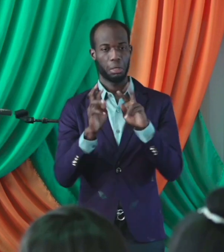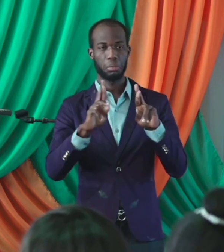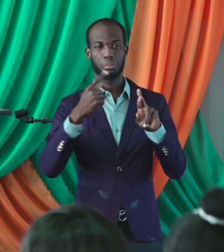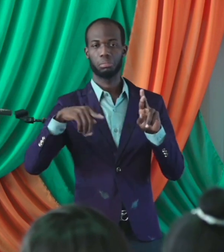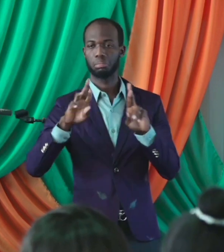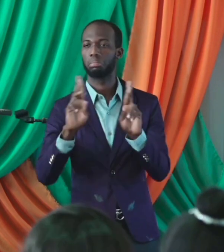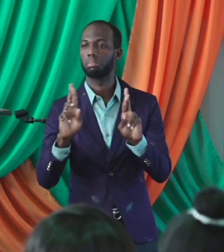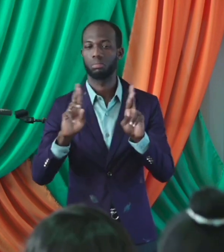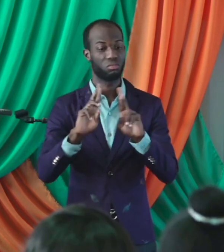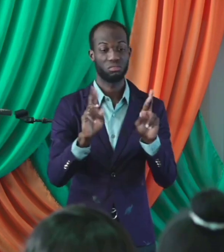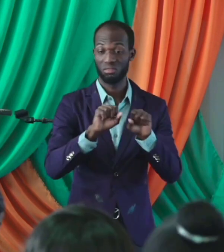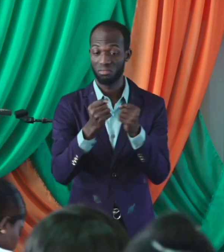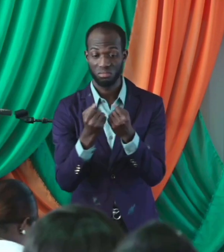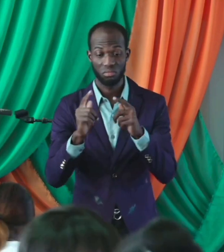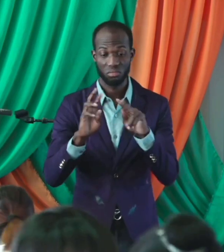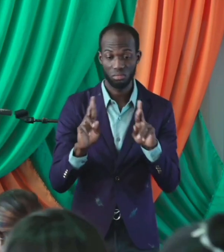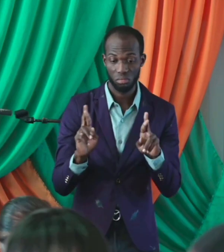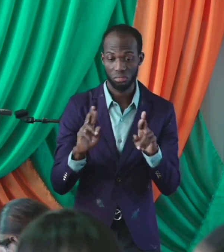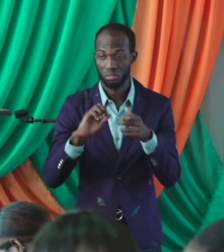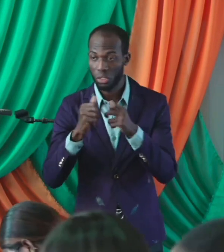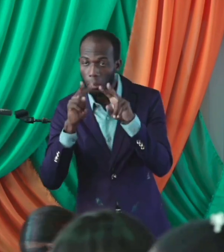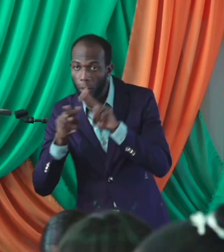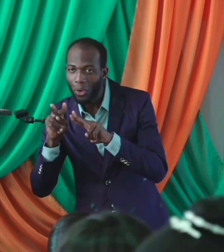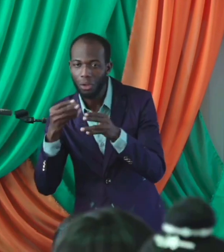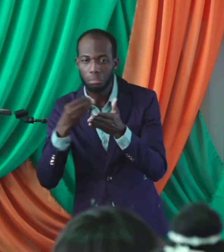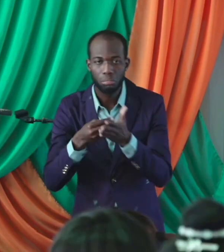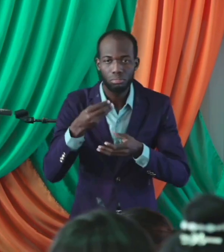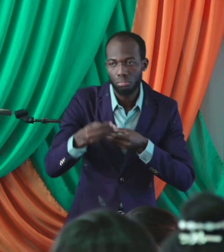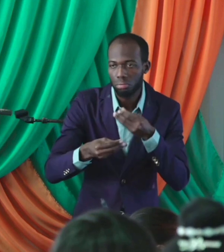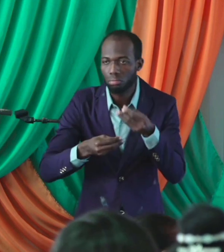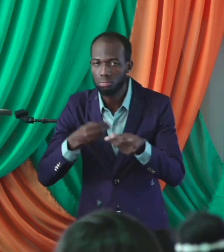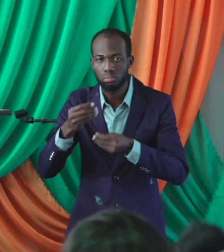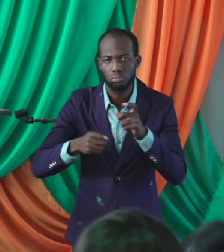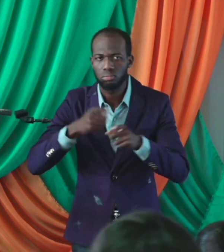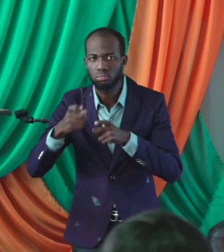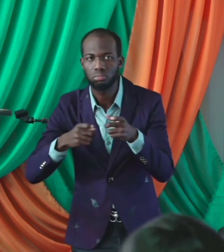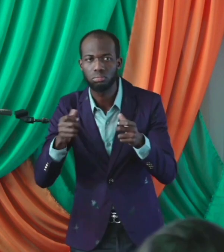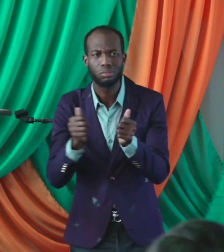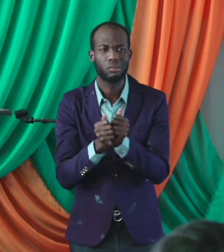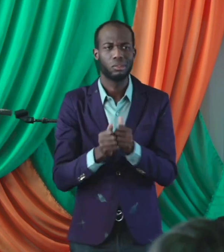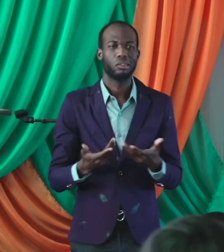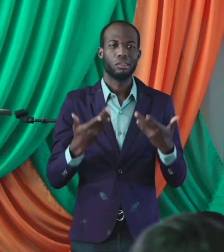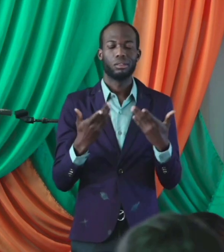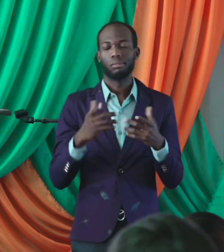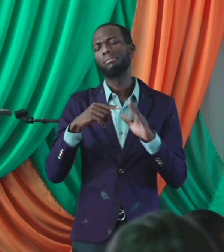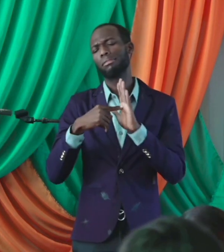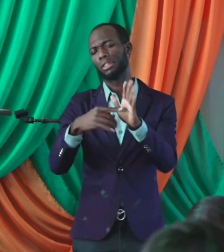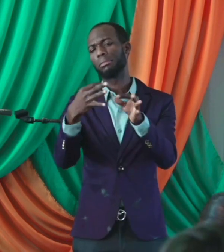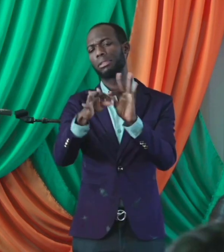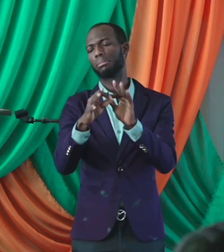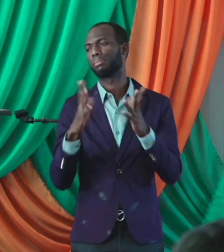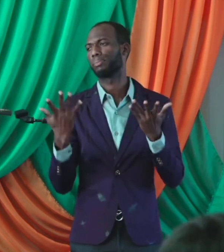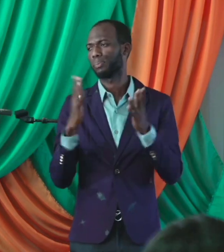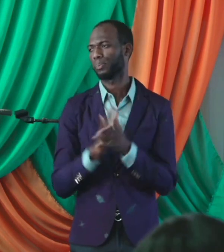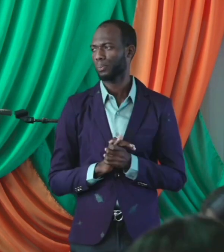vous. Société a pas paré pour bon moyen pour contribuer à activité communautaire. Par exemple, dans